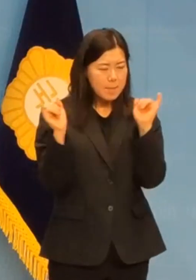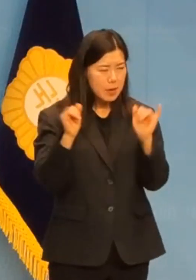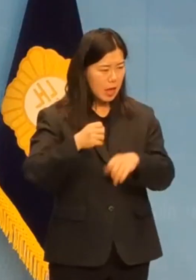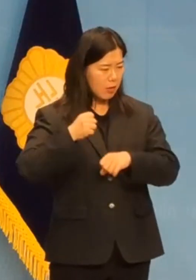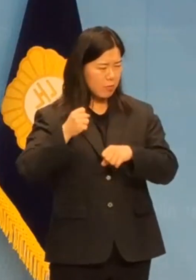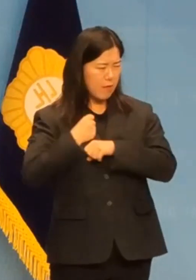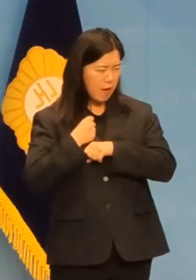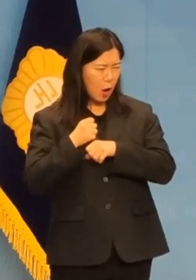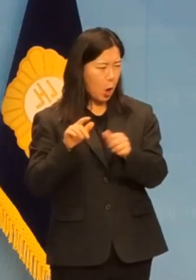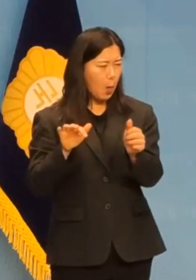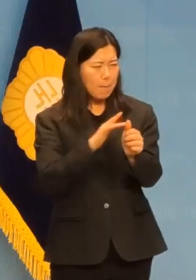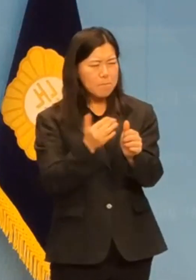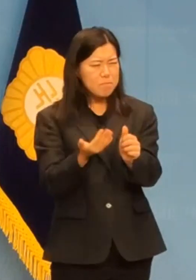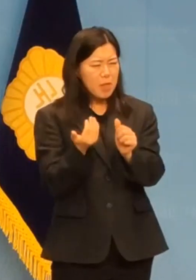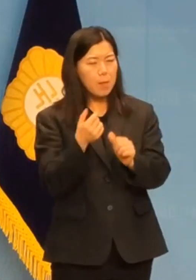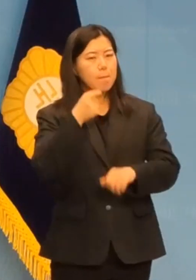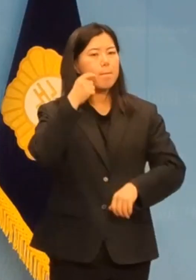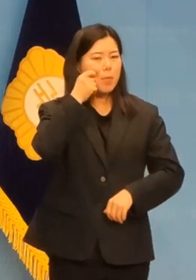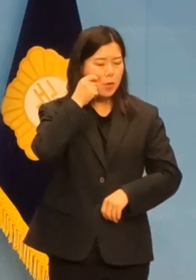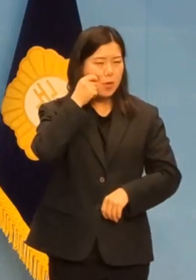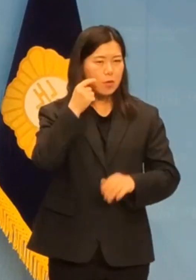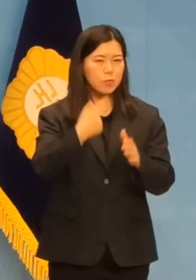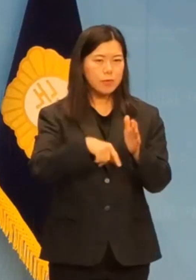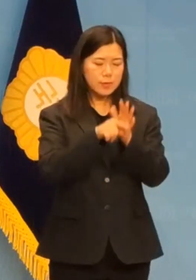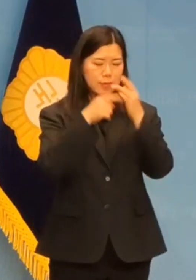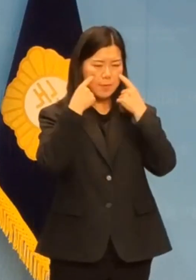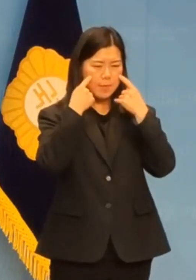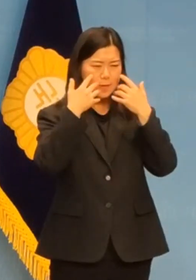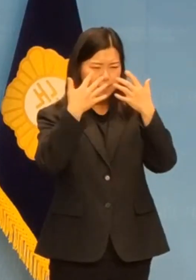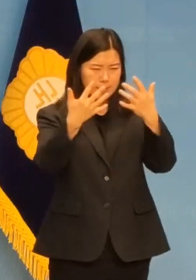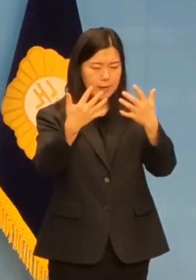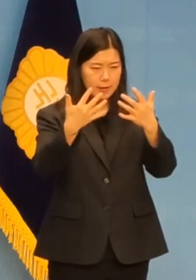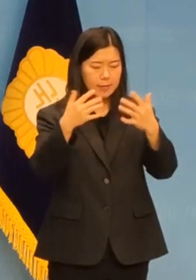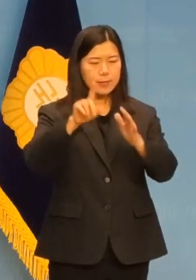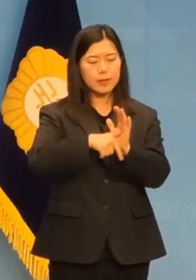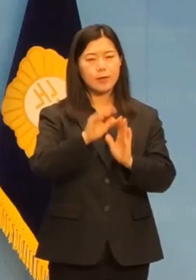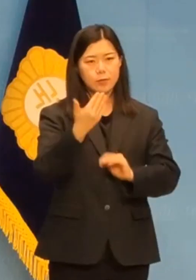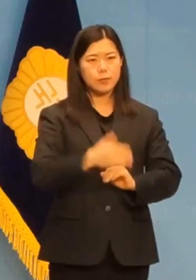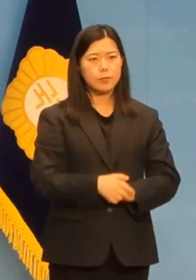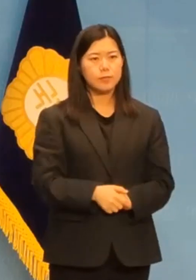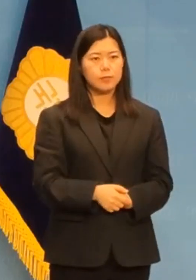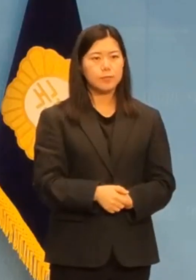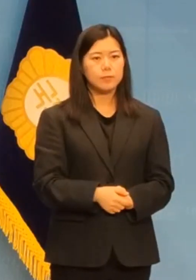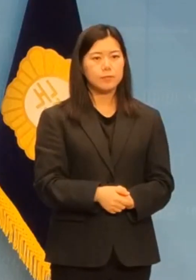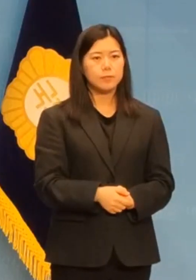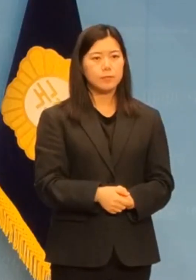좌우하지 못하도록 하는 분명한 전환점이 되어야 합니다.